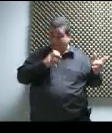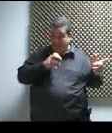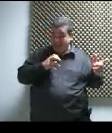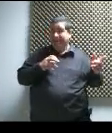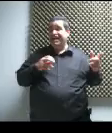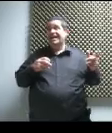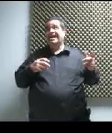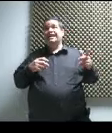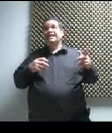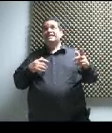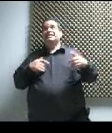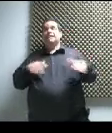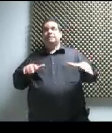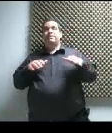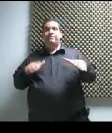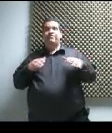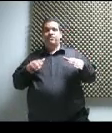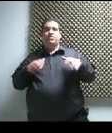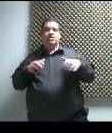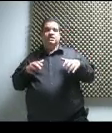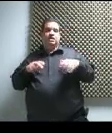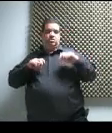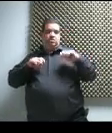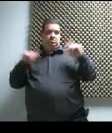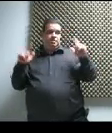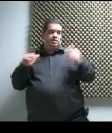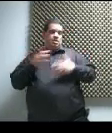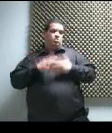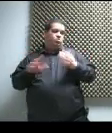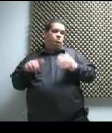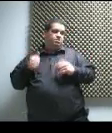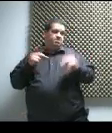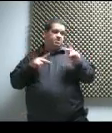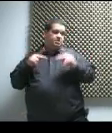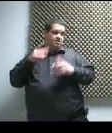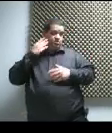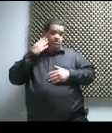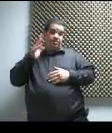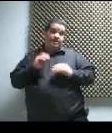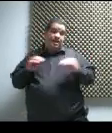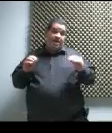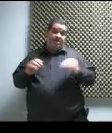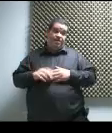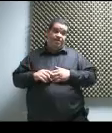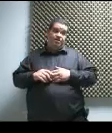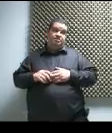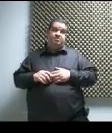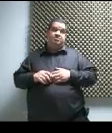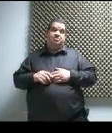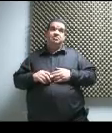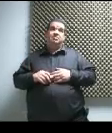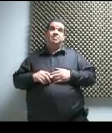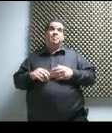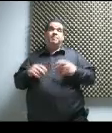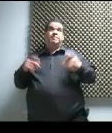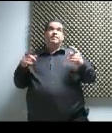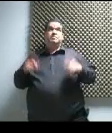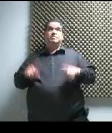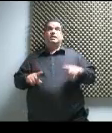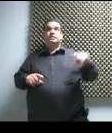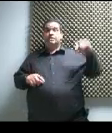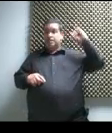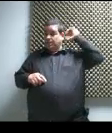O sea, el movimiento de llamas fuertes es lo que los despierta. A algunos, porque algunos ni se enteran. ¿Qué hacen? Porque si, por ejemplo, te